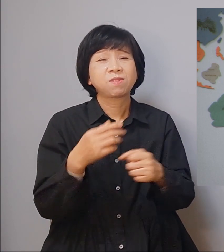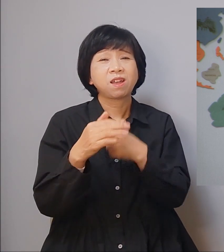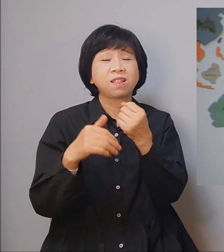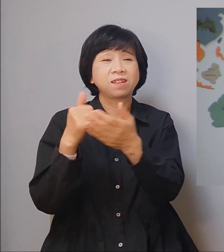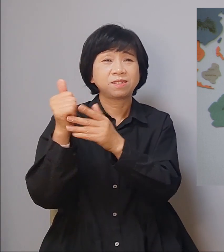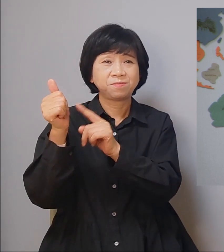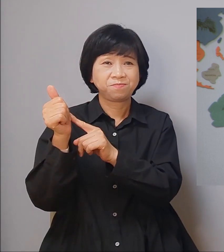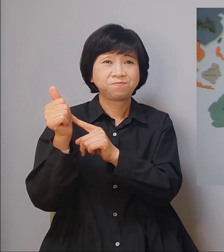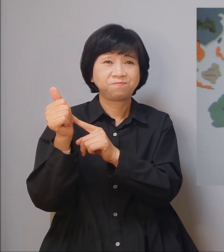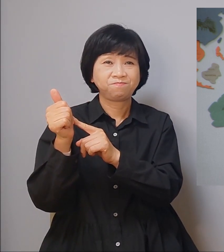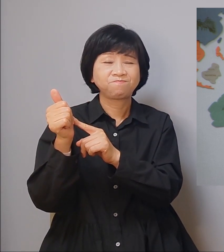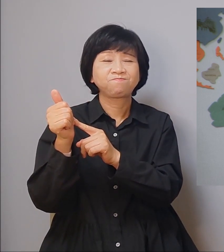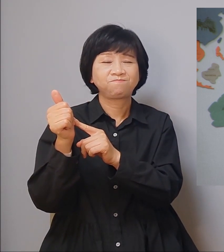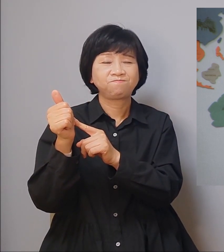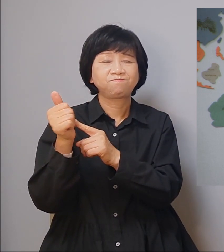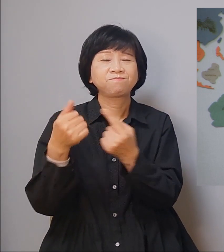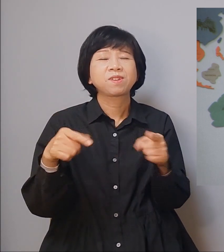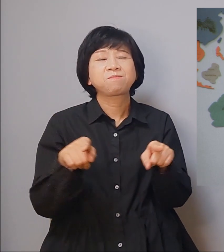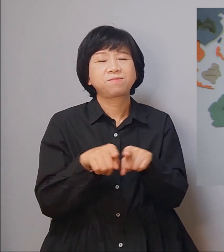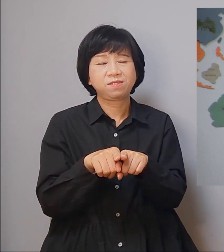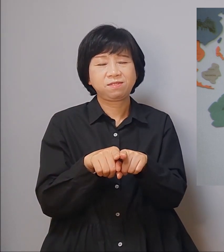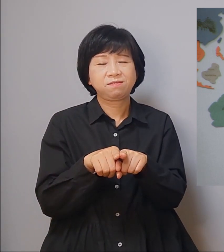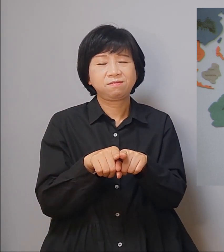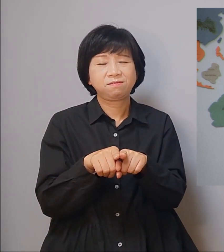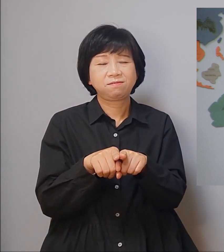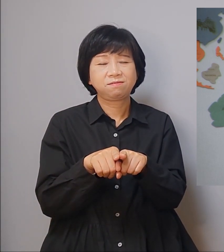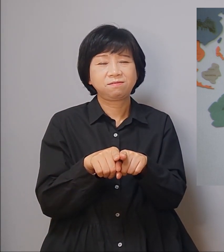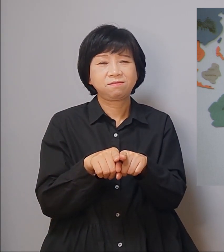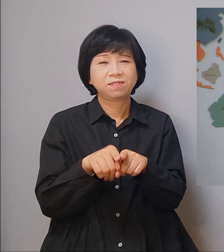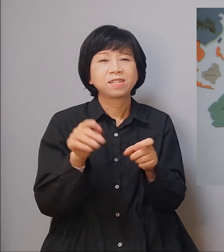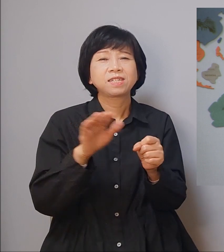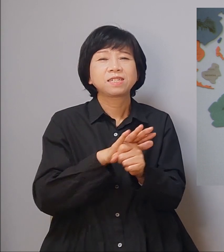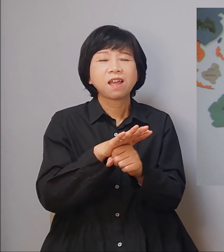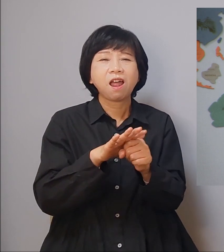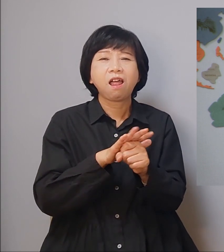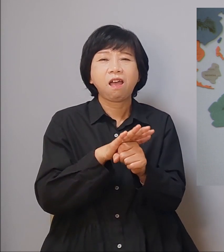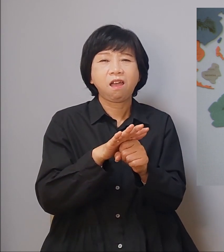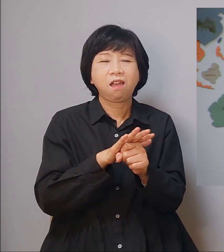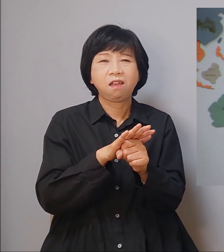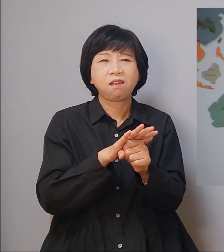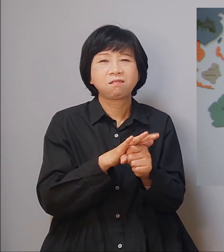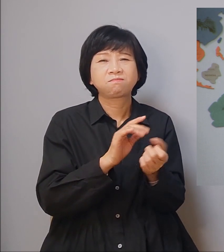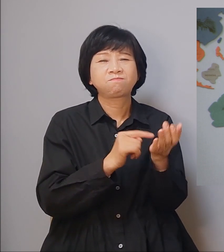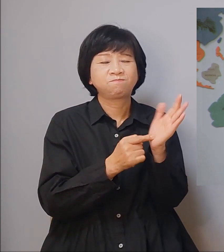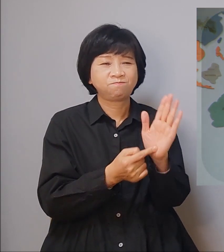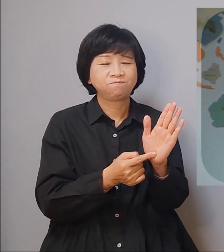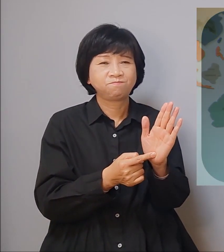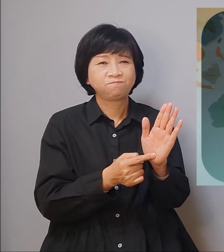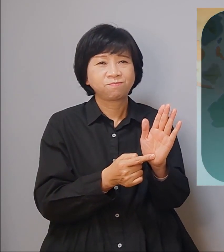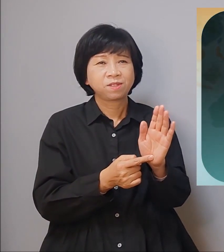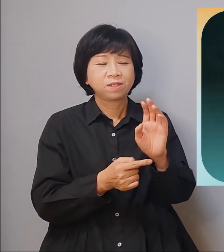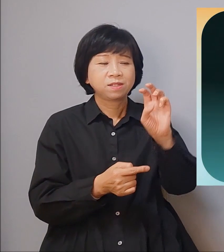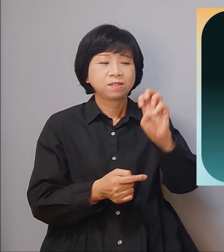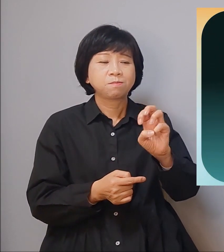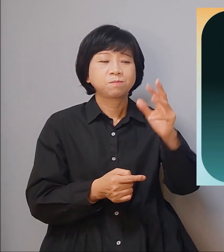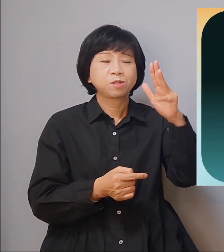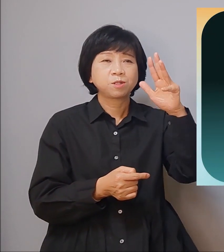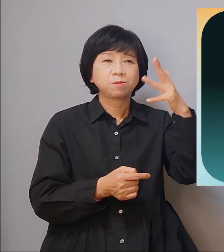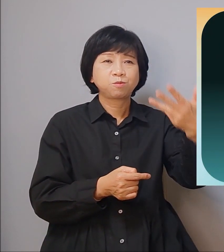하나님은 임하셨습니다. 또한 그 인자가 어떻게 나타나는지 한번 보겠습니다. 창세기 39장